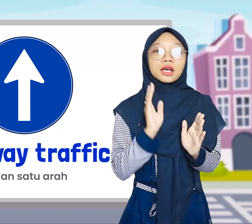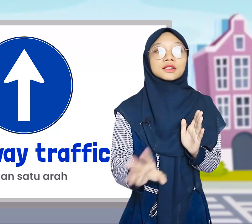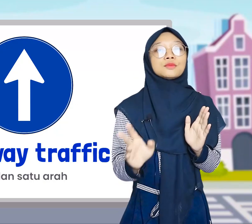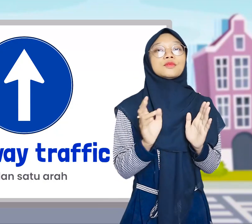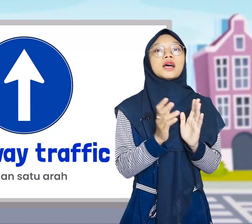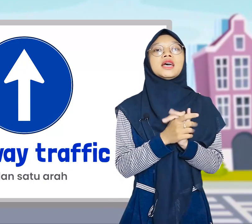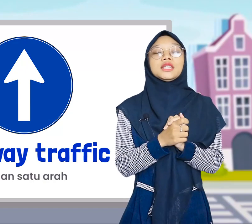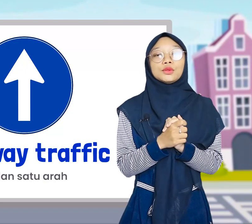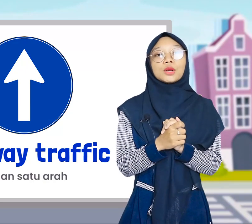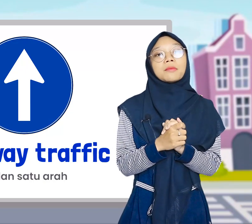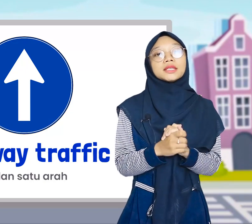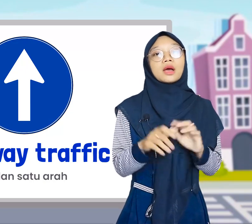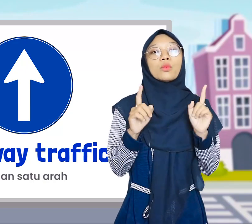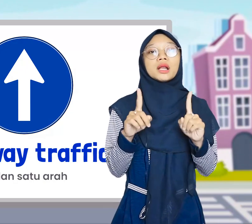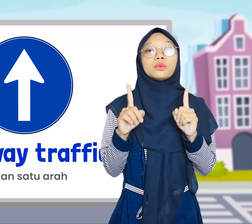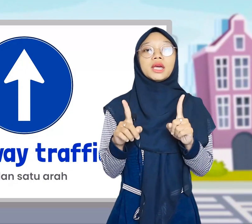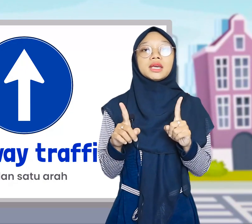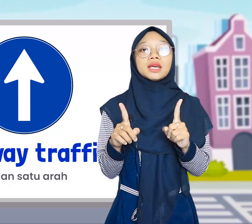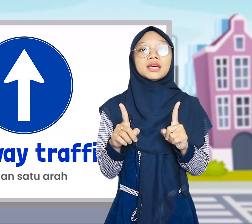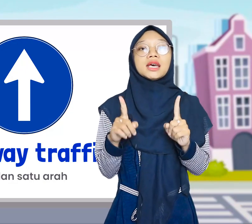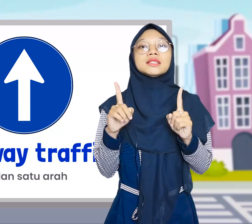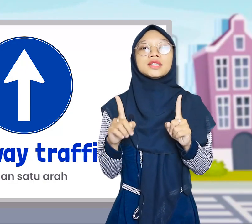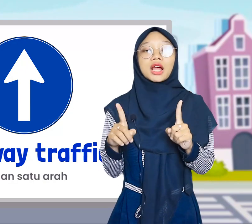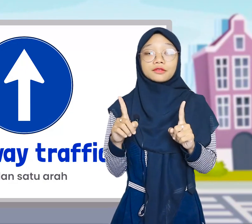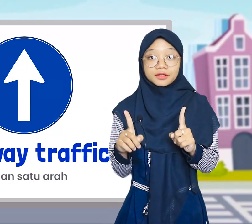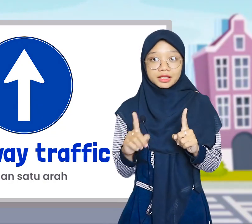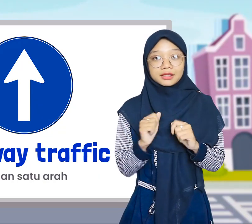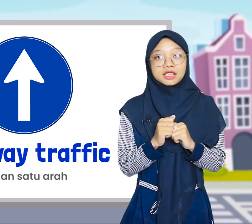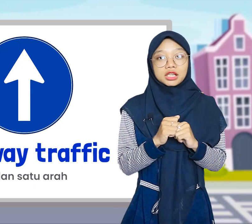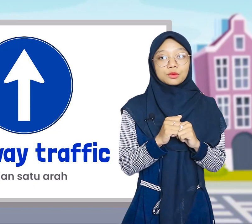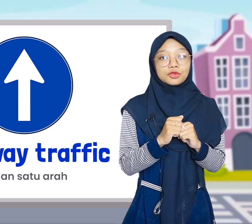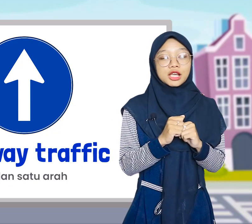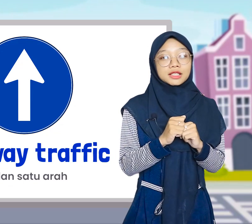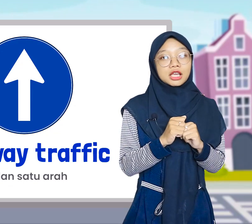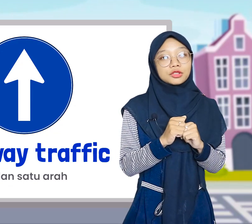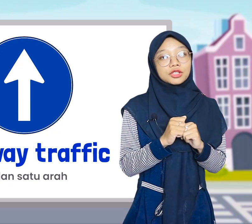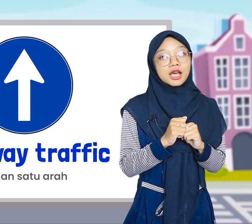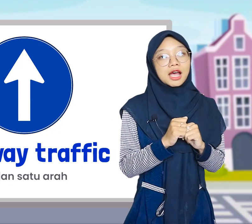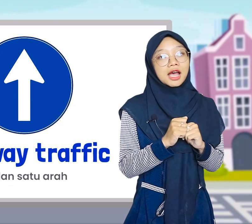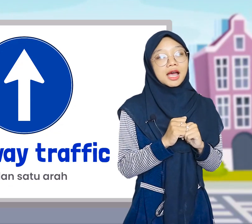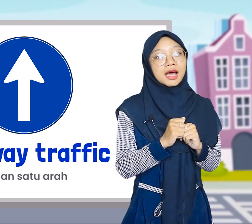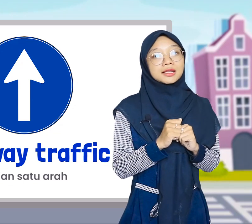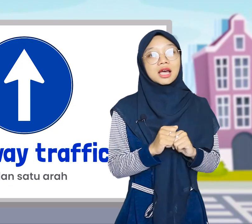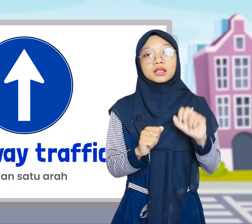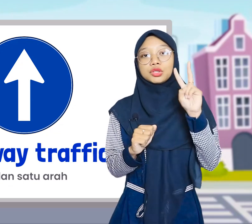utara semua. Itu namanya one way traffic. Kemudian selanjutnya ada